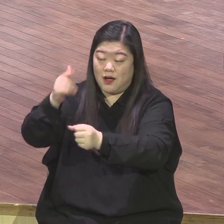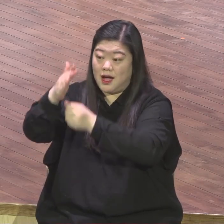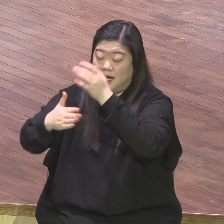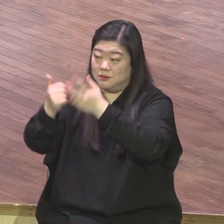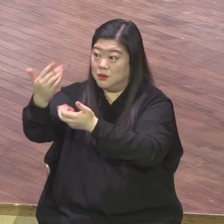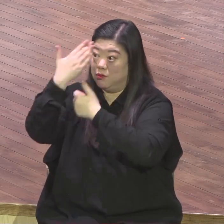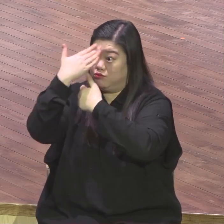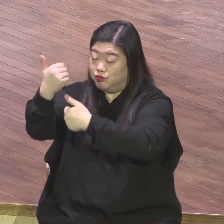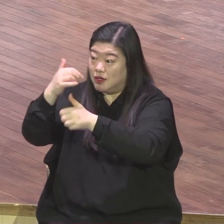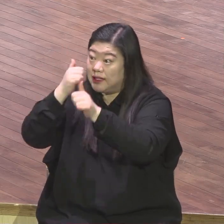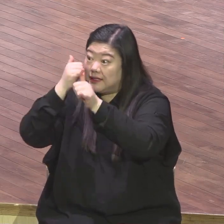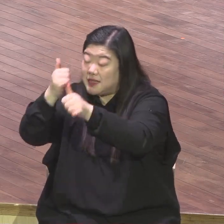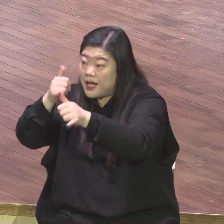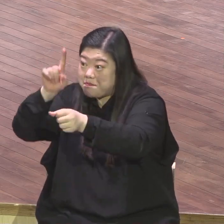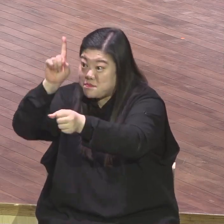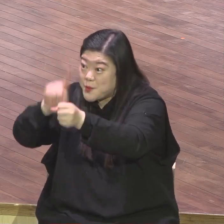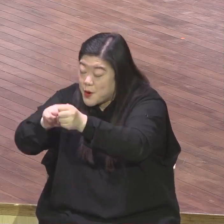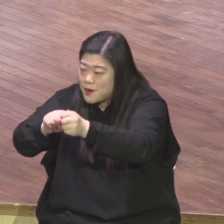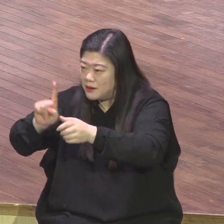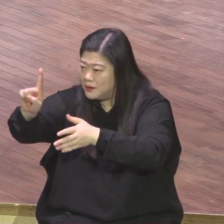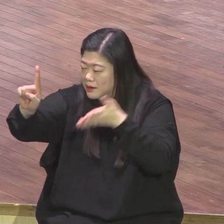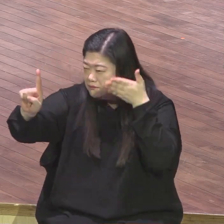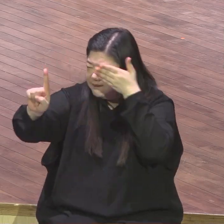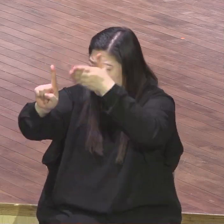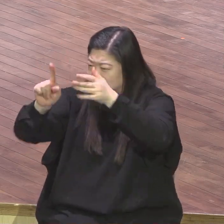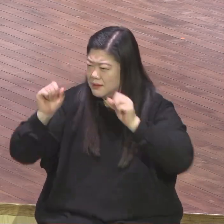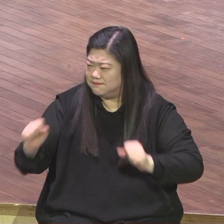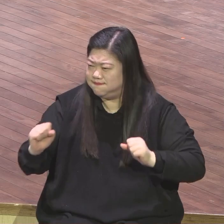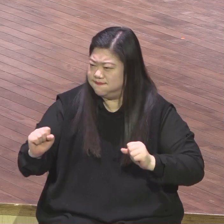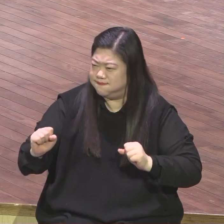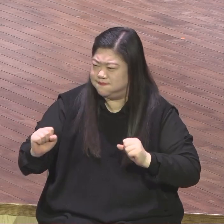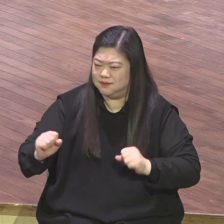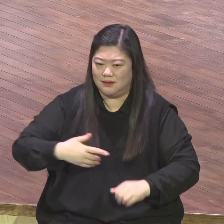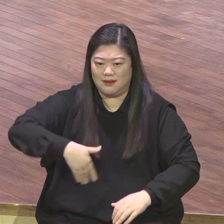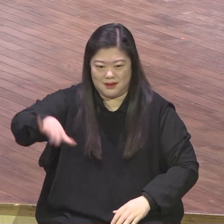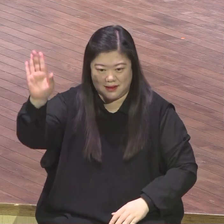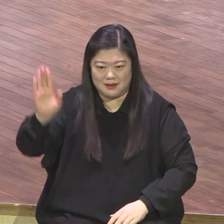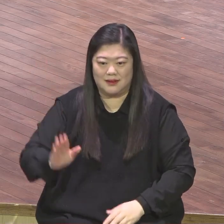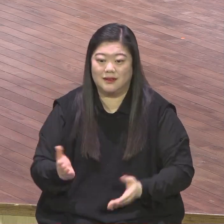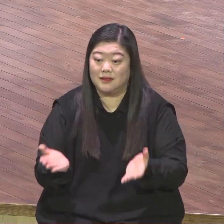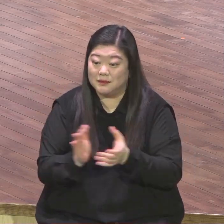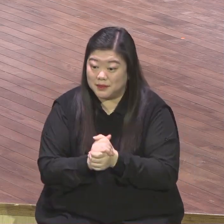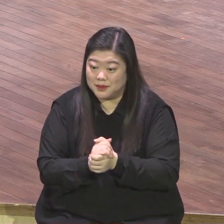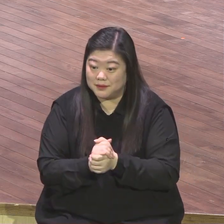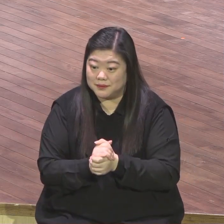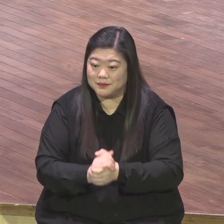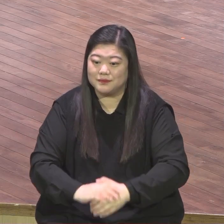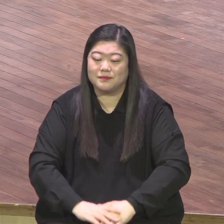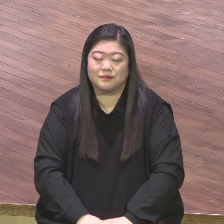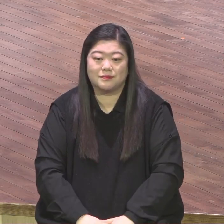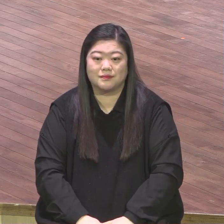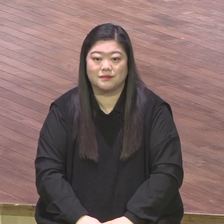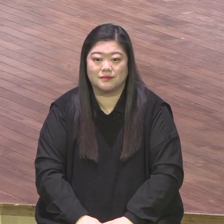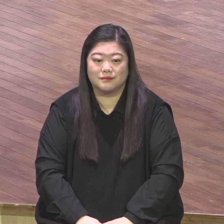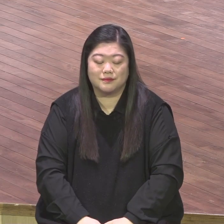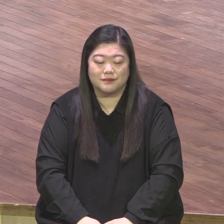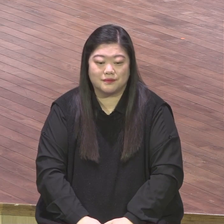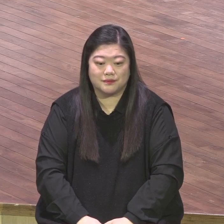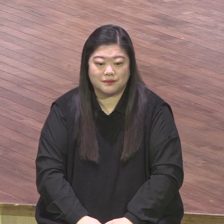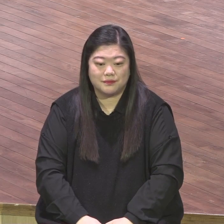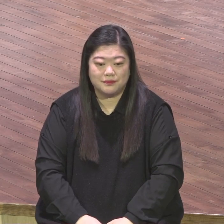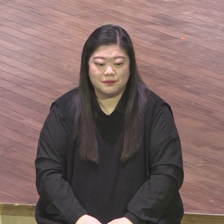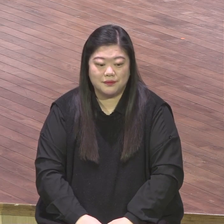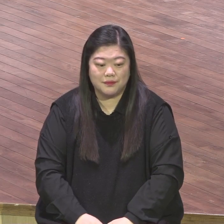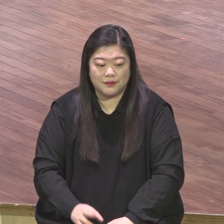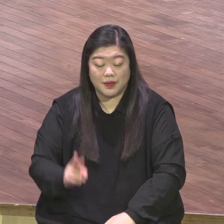부르신 부름의 상을 위하여 달려가노라. 사도 바울은 자기 인생의